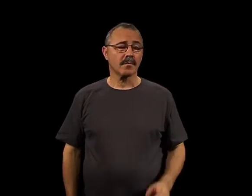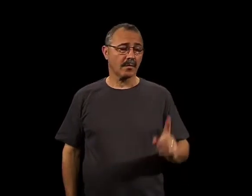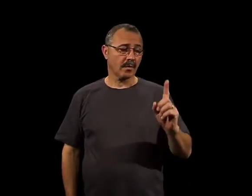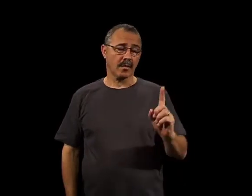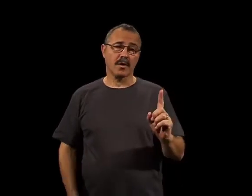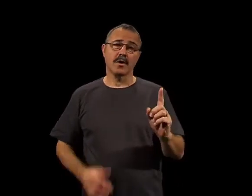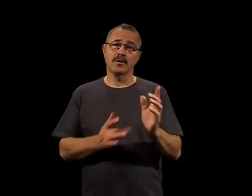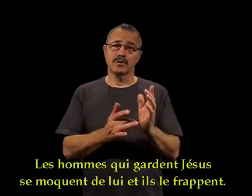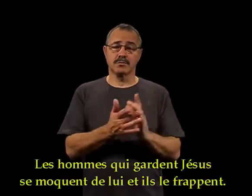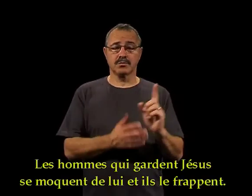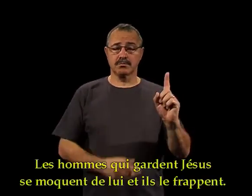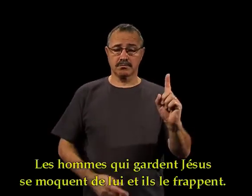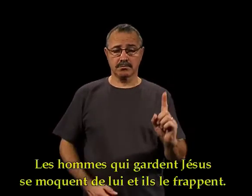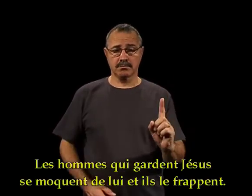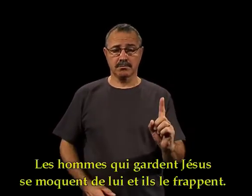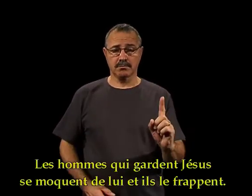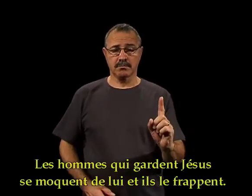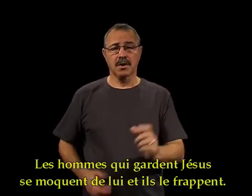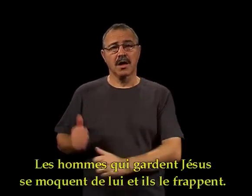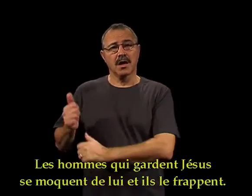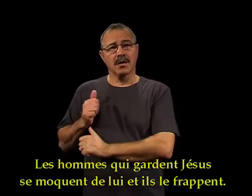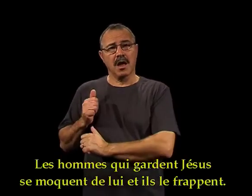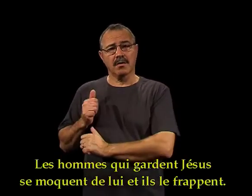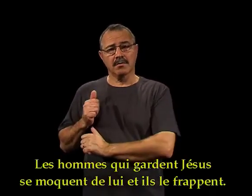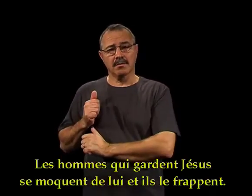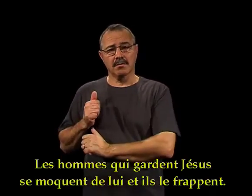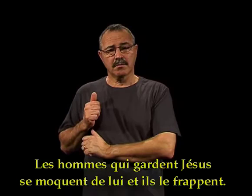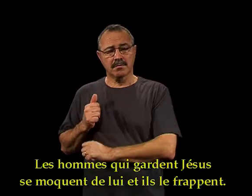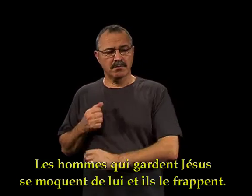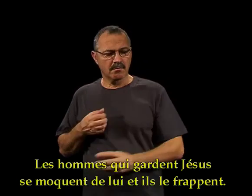Les hommes qui gardent Jésus se moquent de lui